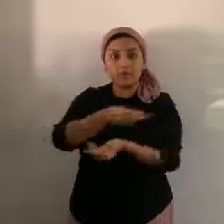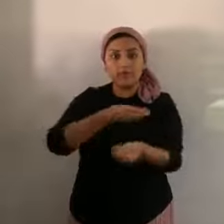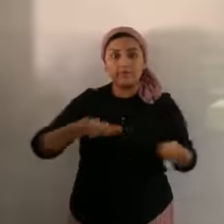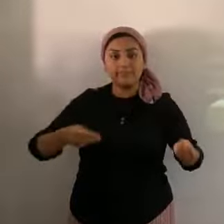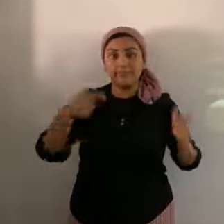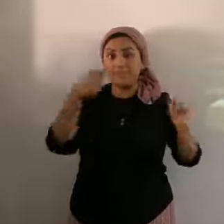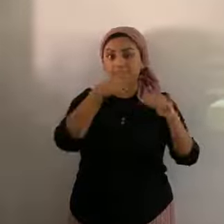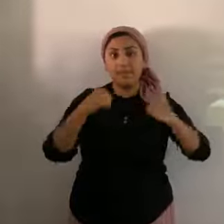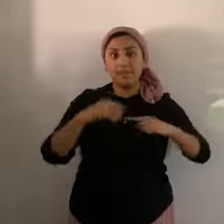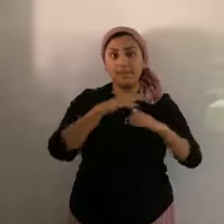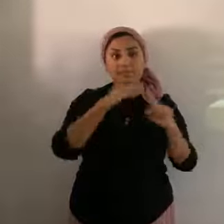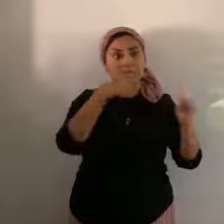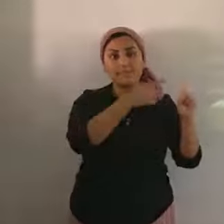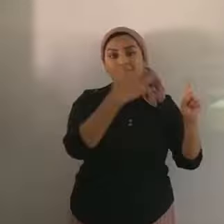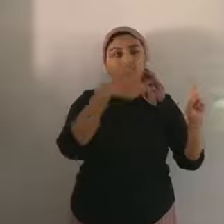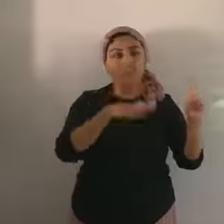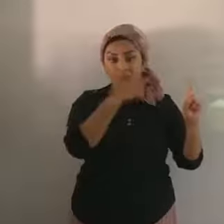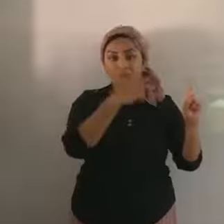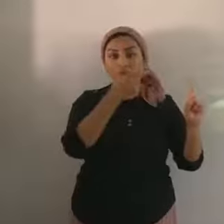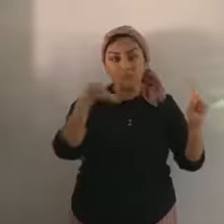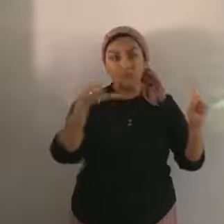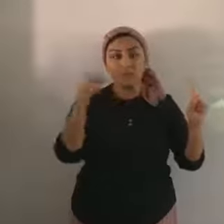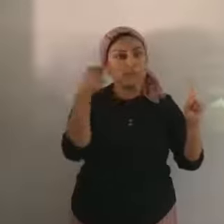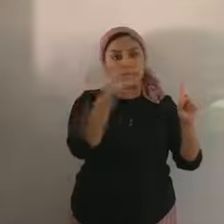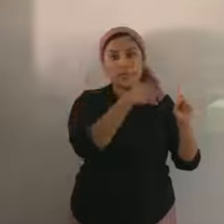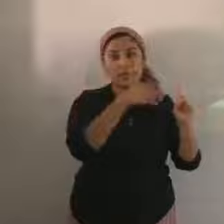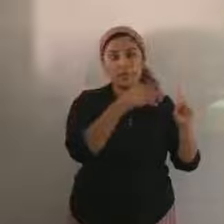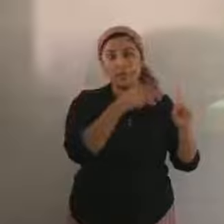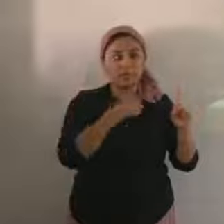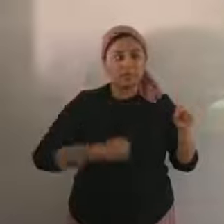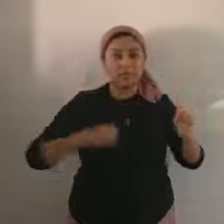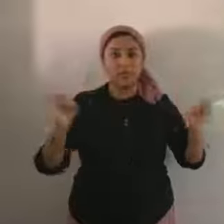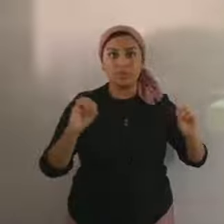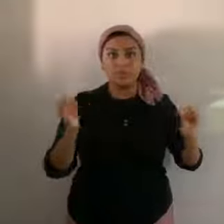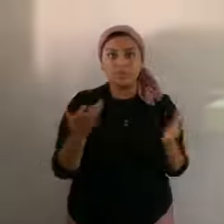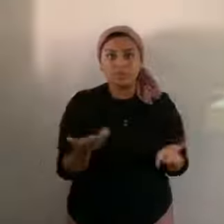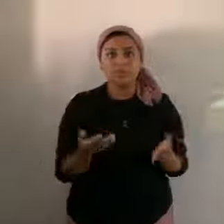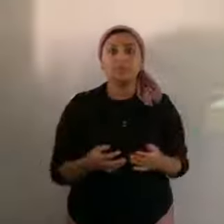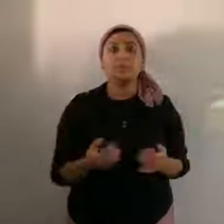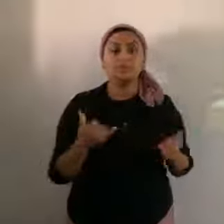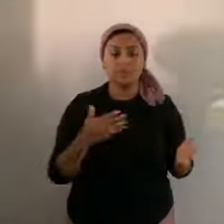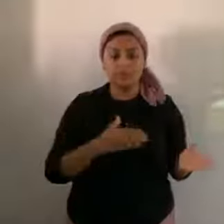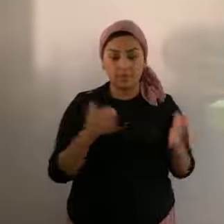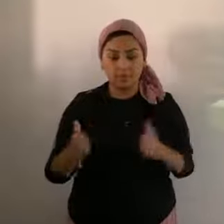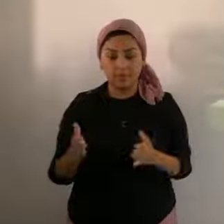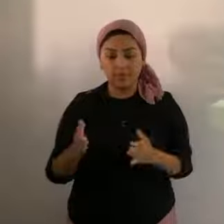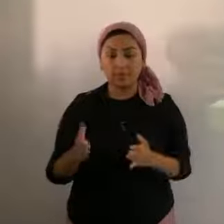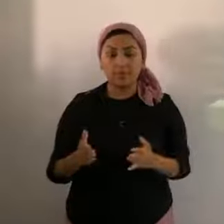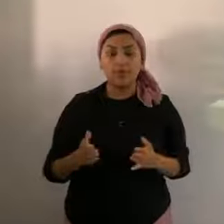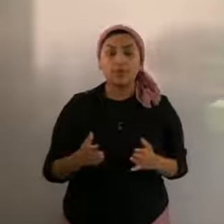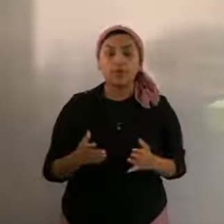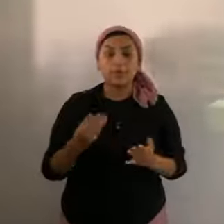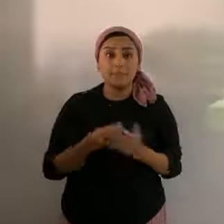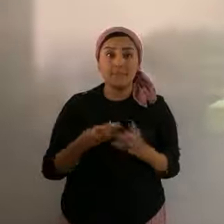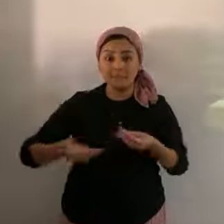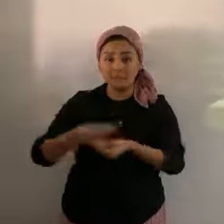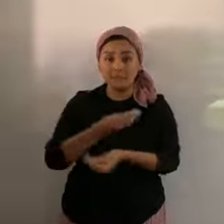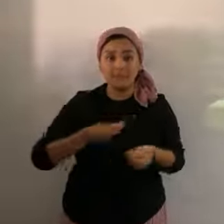Caifás. Sin duda está en el infierno, porque no hay datos que haya hecho Teshuva, lógico. Entonces, si circulaba dinero de